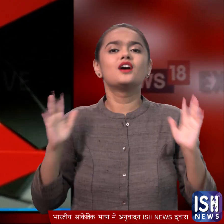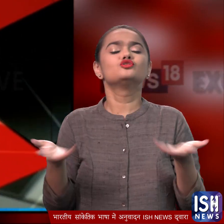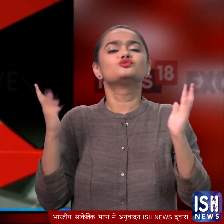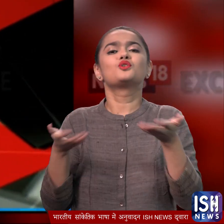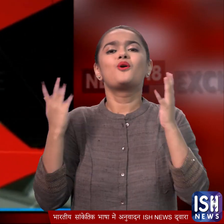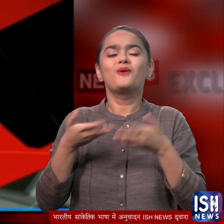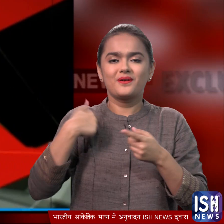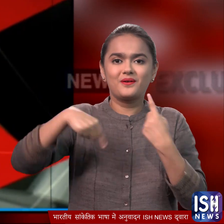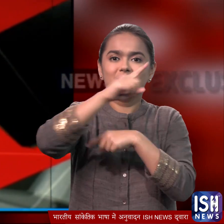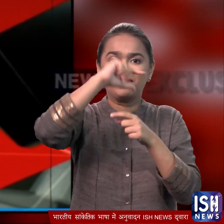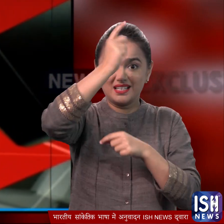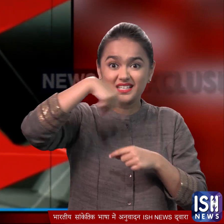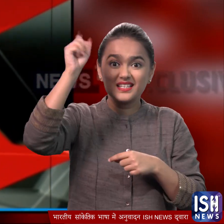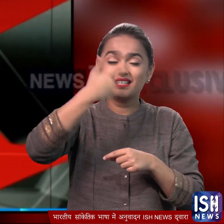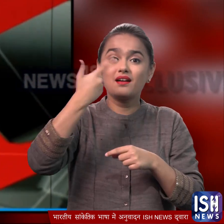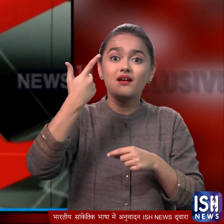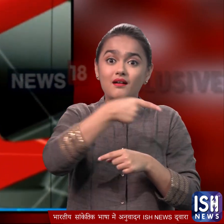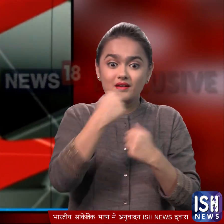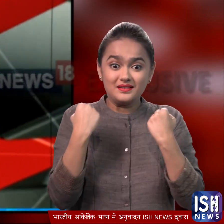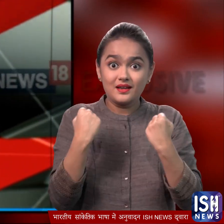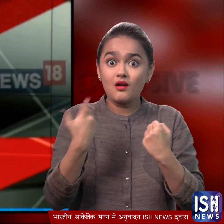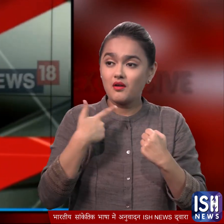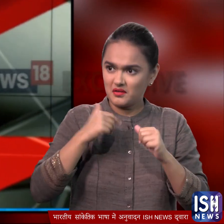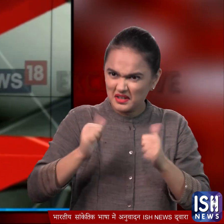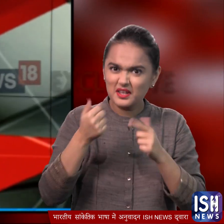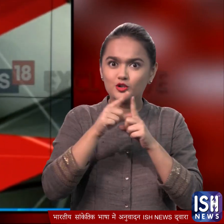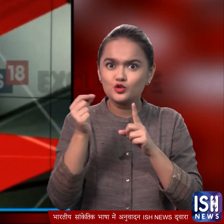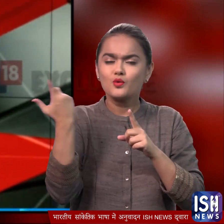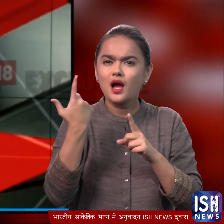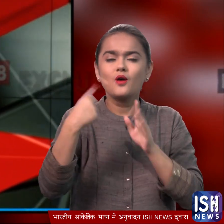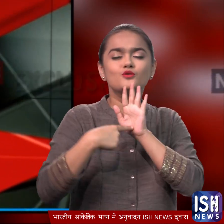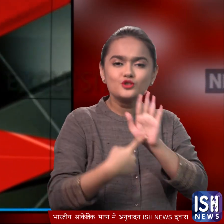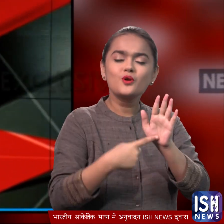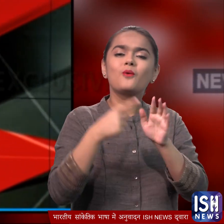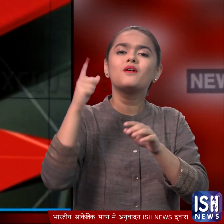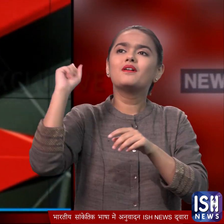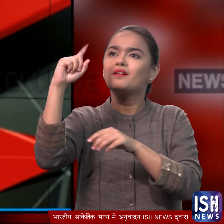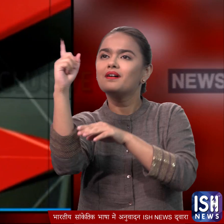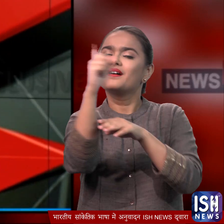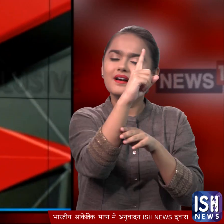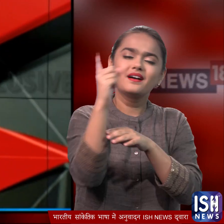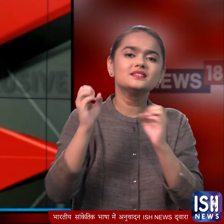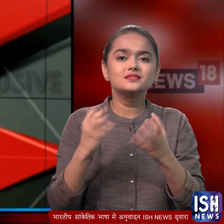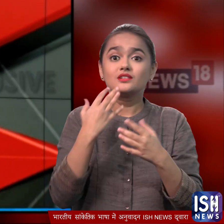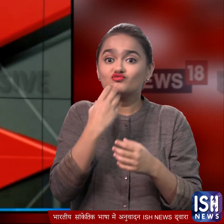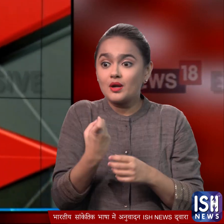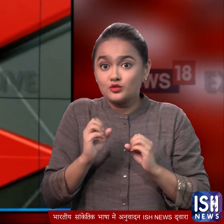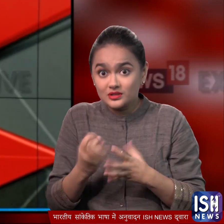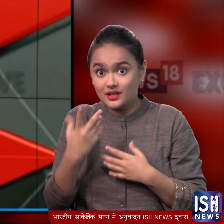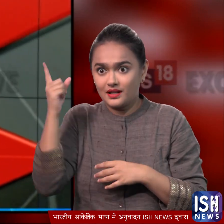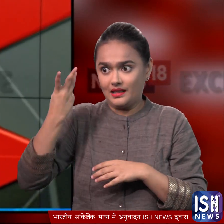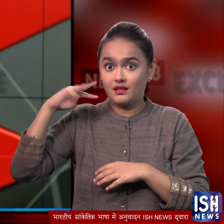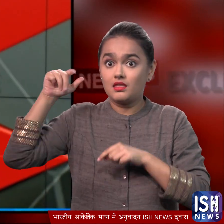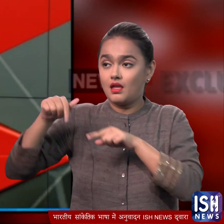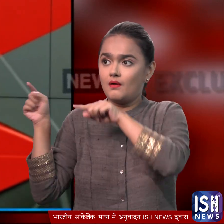के रूप में मना रही है, जिसके देश भर में सेना और वायुसेना के जवानों की ताकत की झांकी दिखाने की शुरुआत 3 दिन पहले